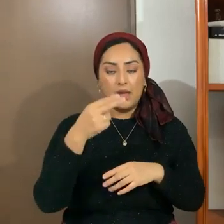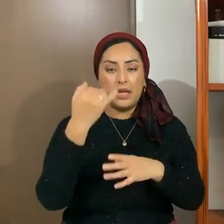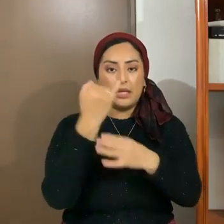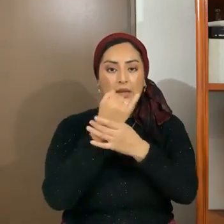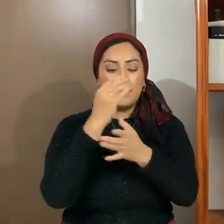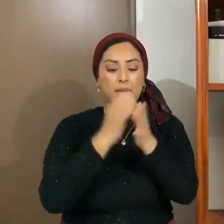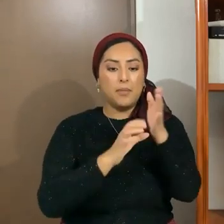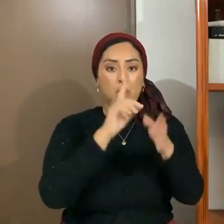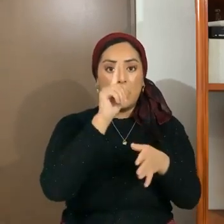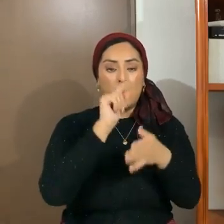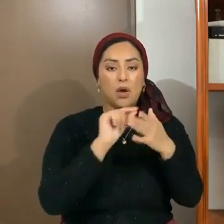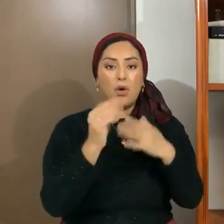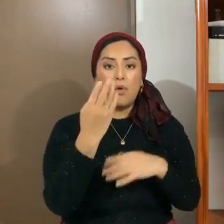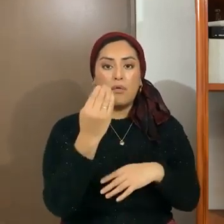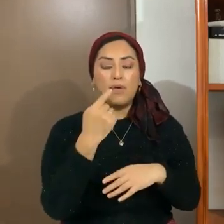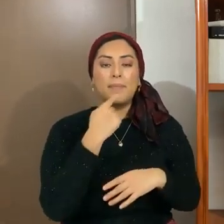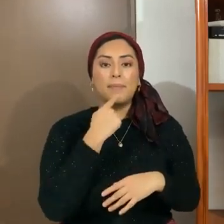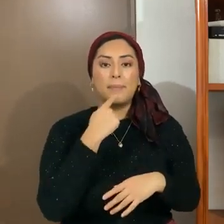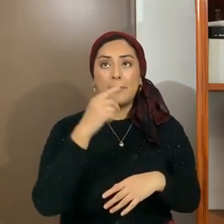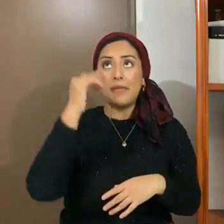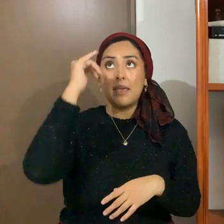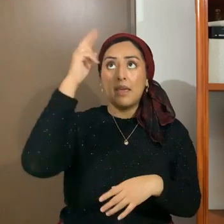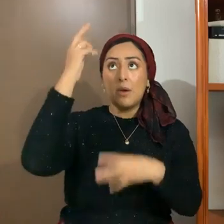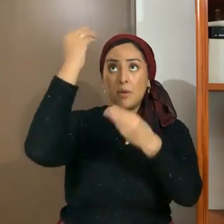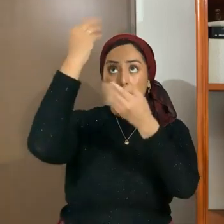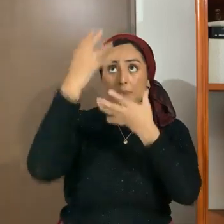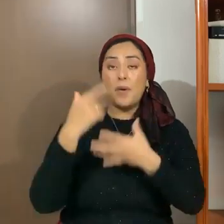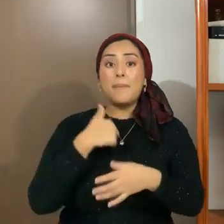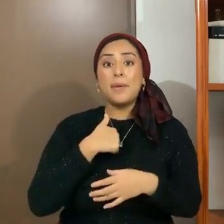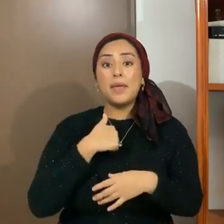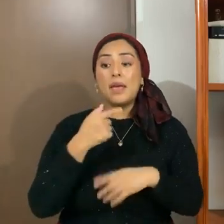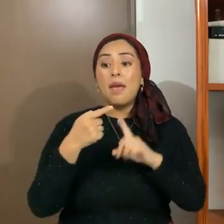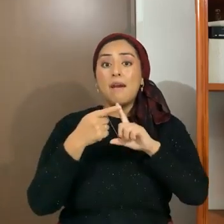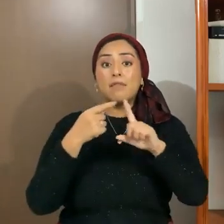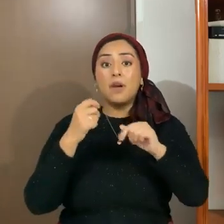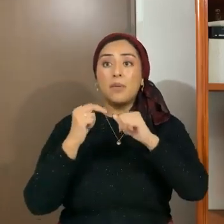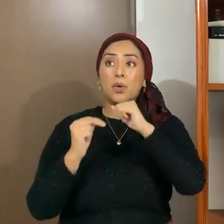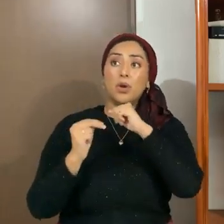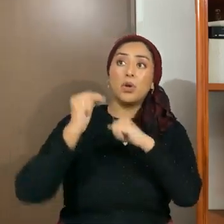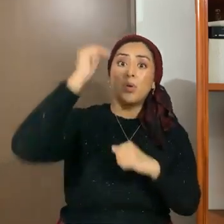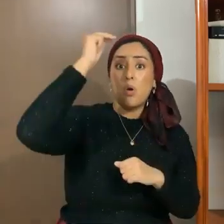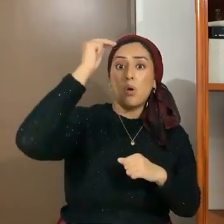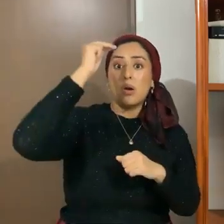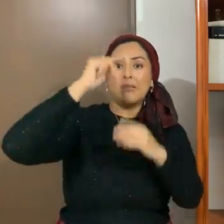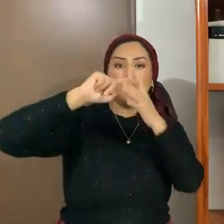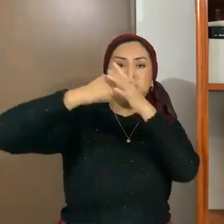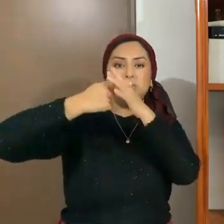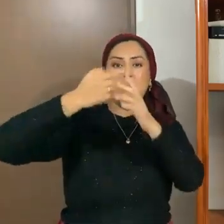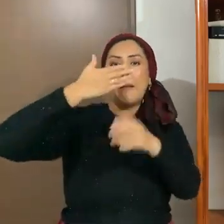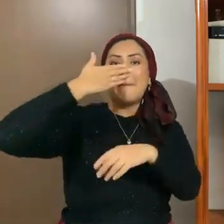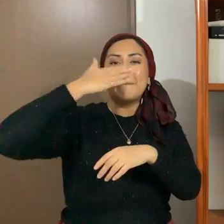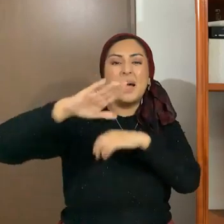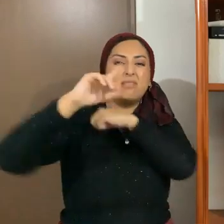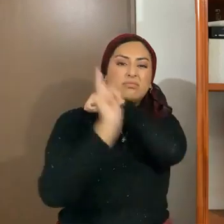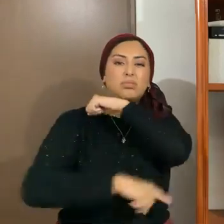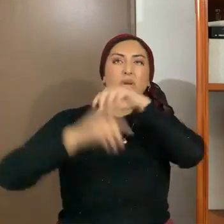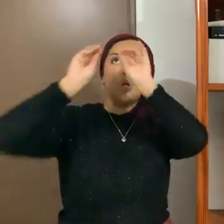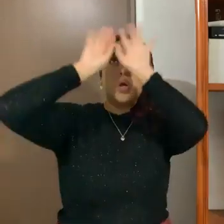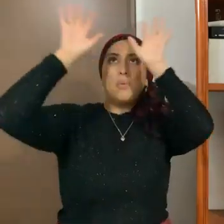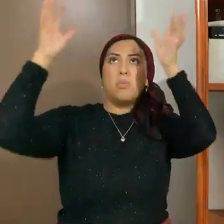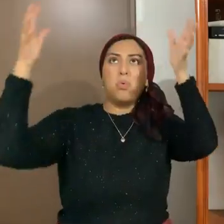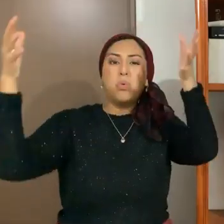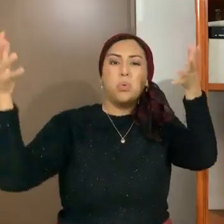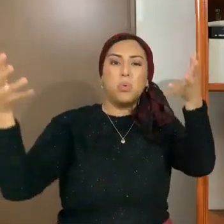Jeremías 1:14. Me dijo Yahweh, del norte se soltará el mal sobre todos los moradores de